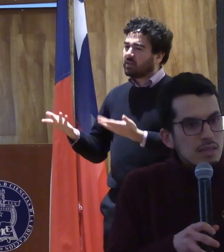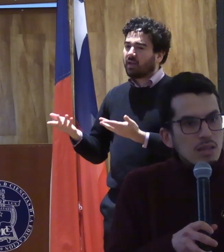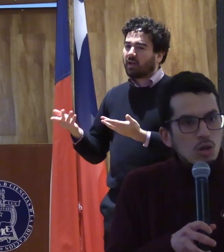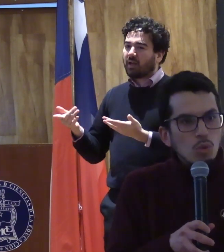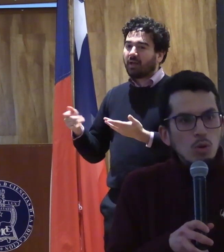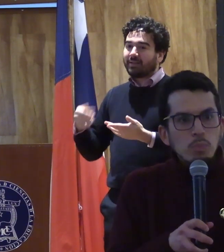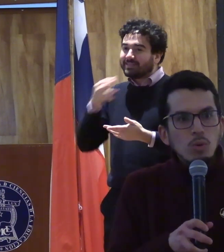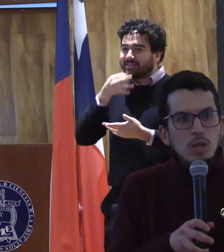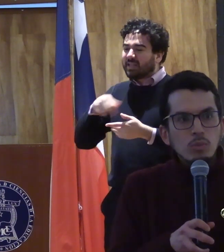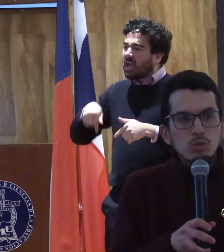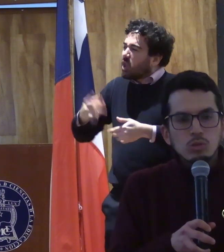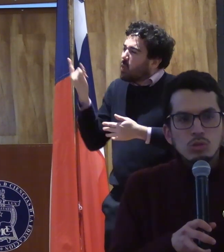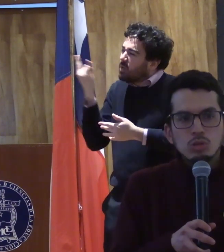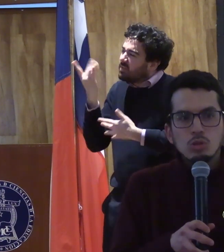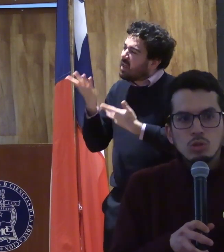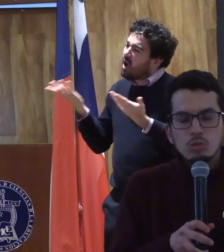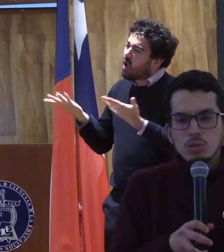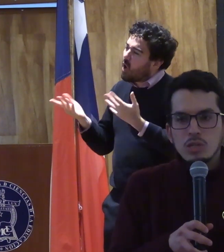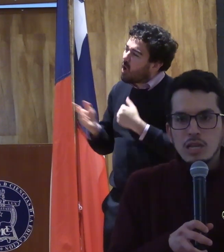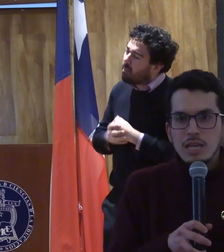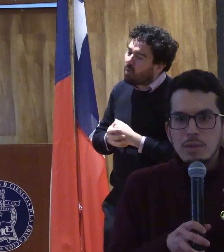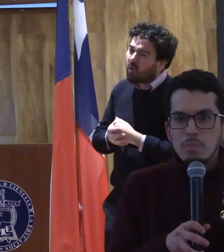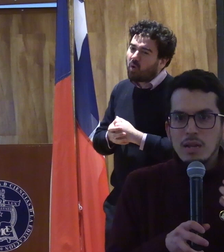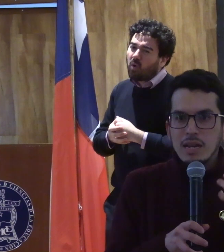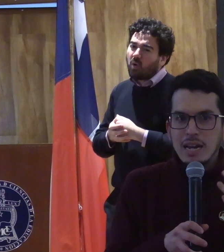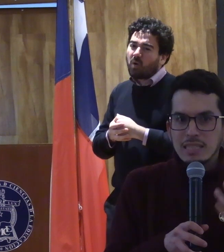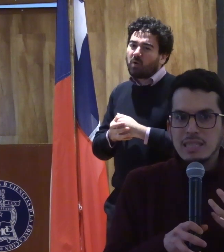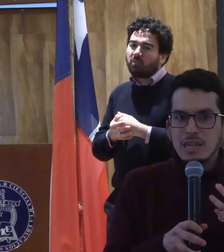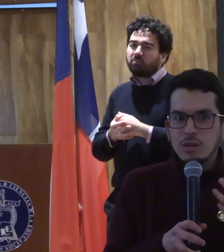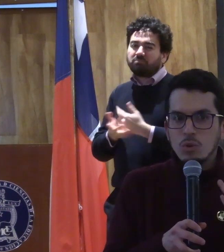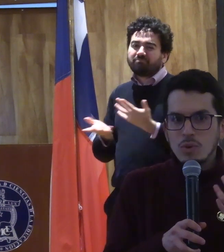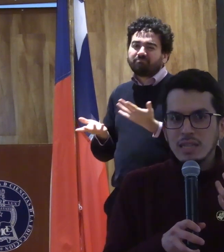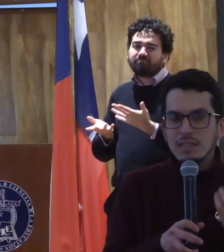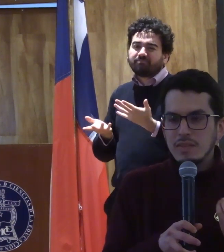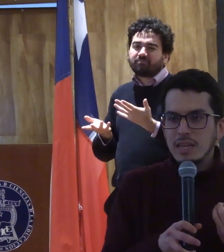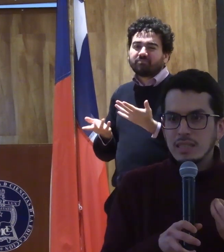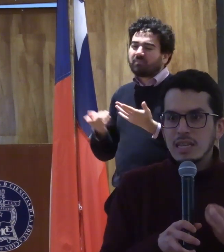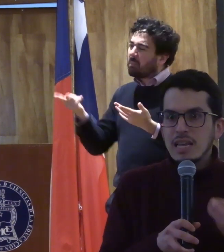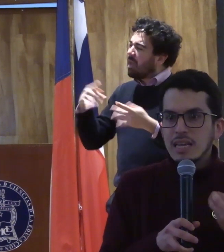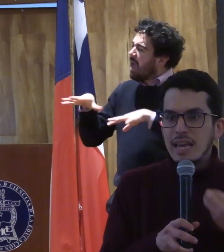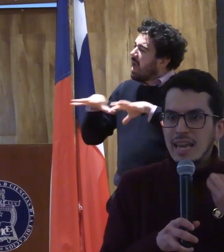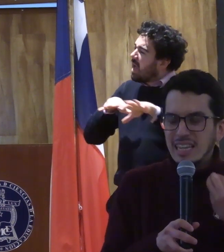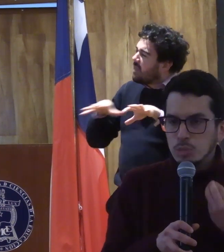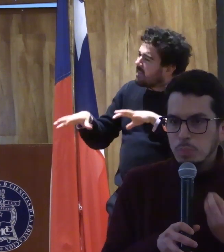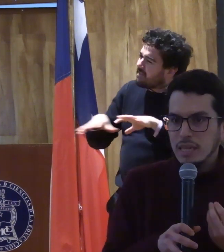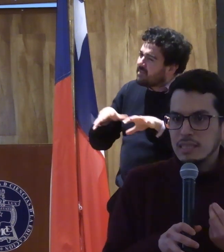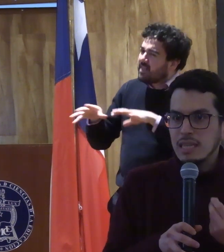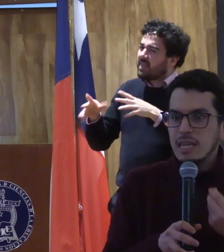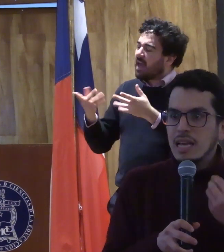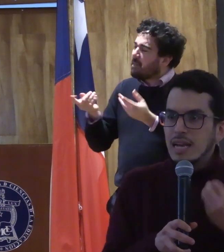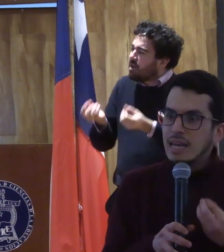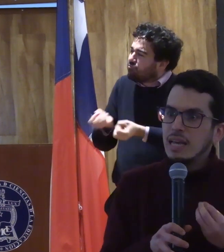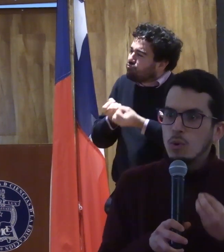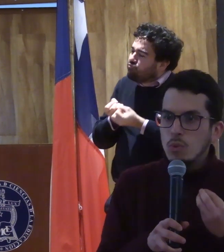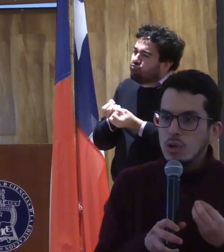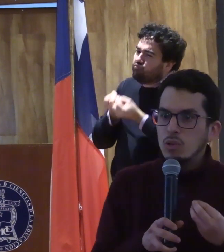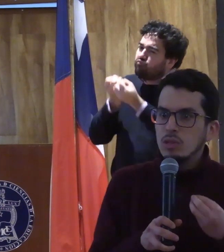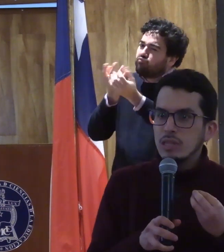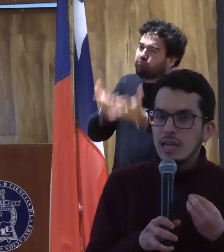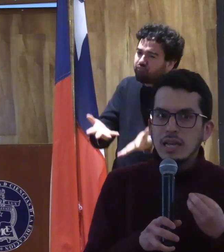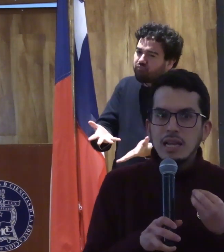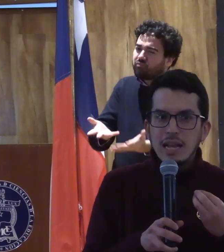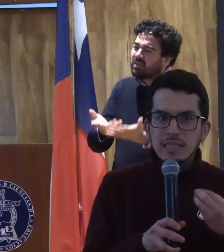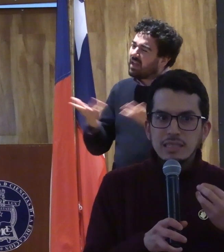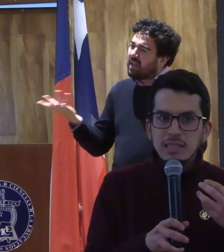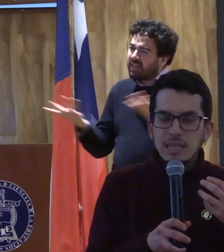es cómo podemos nosotros realizar una actividad que exprese cada